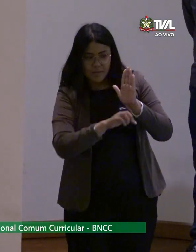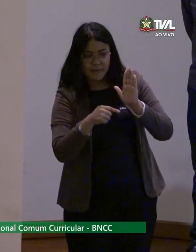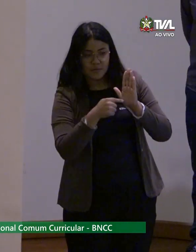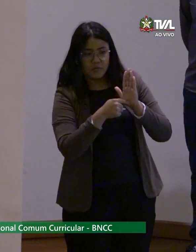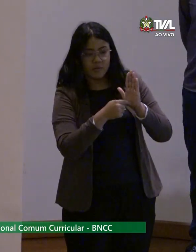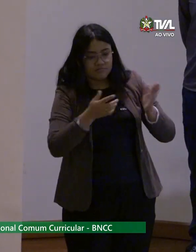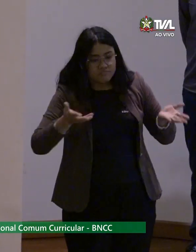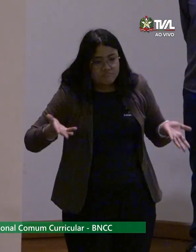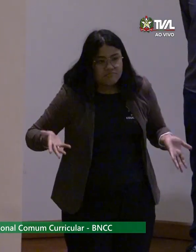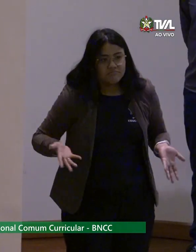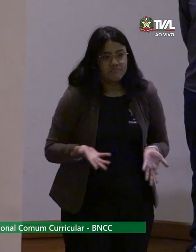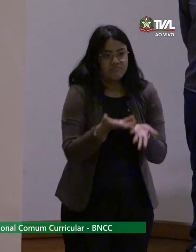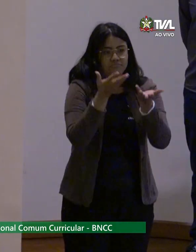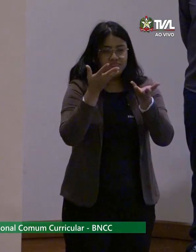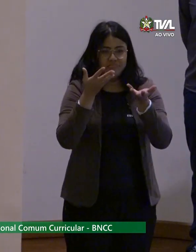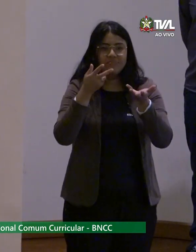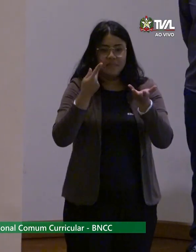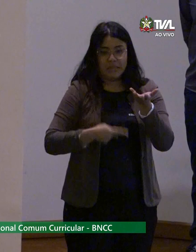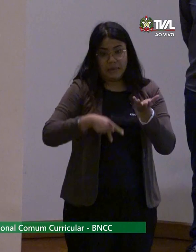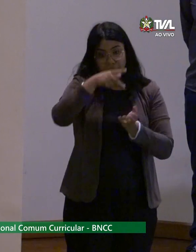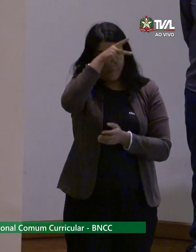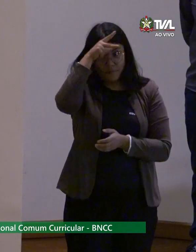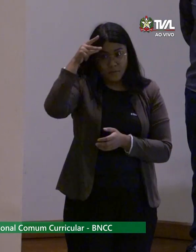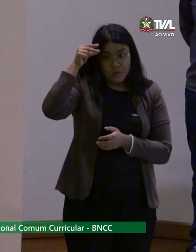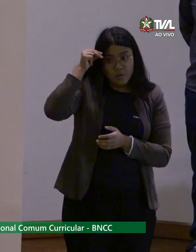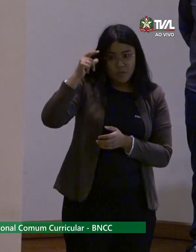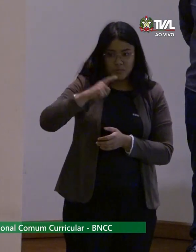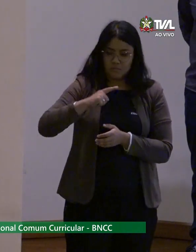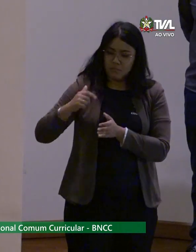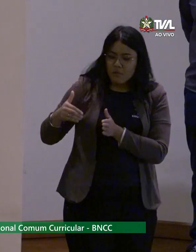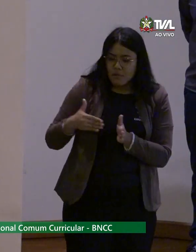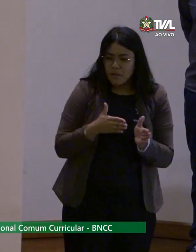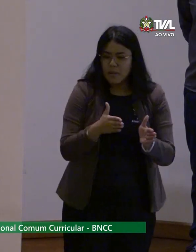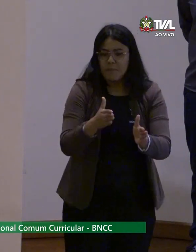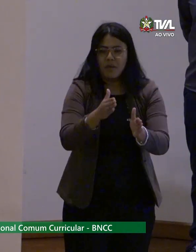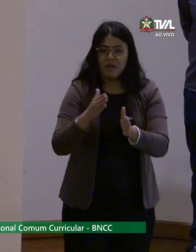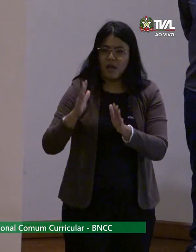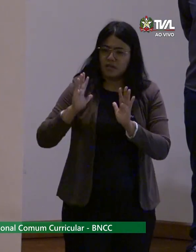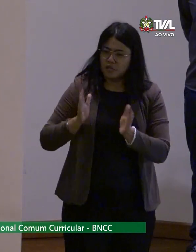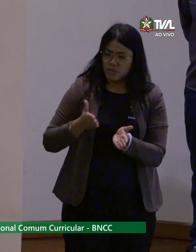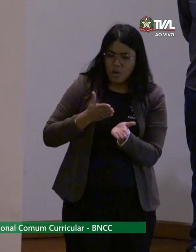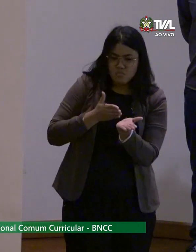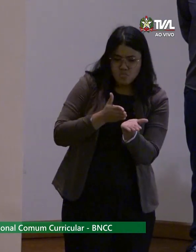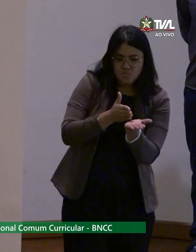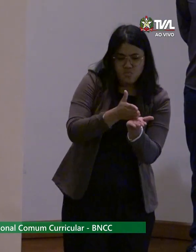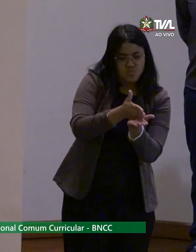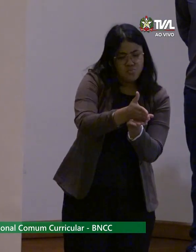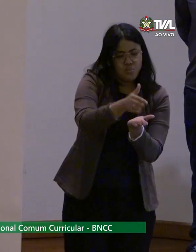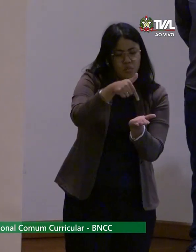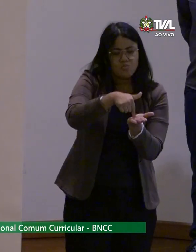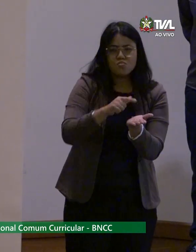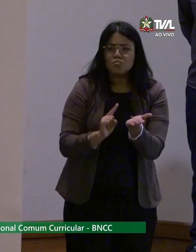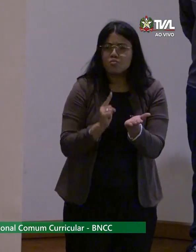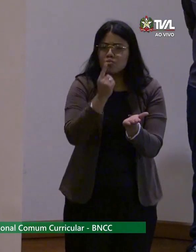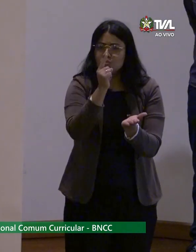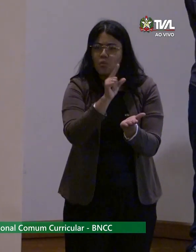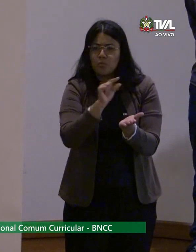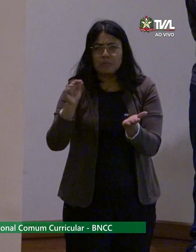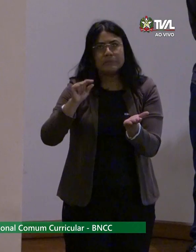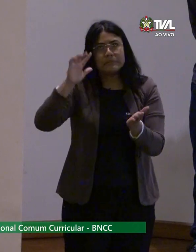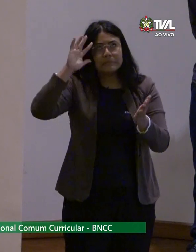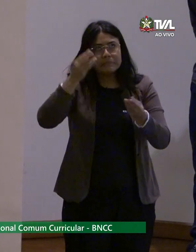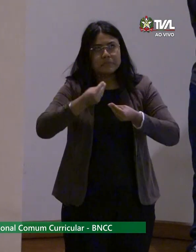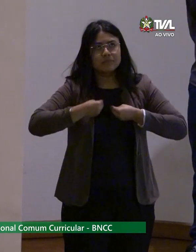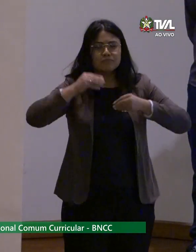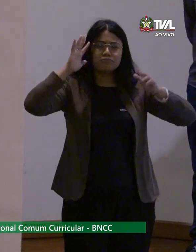impulso mais uma rede como a nossa que tem uma caminhada tem uma trajetória ela é um algo a mais que nos serve de